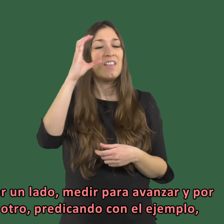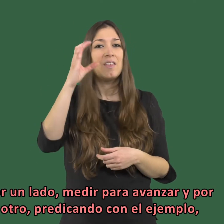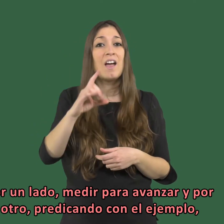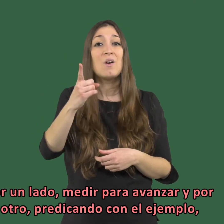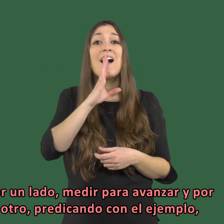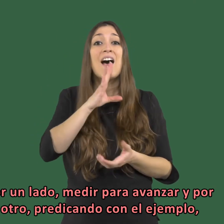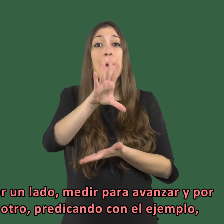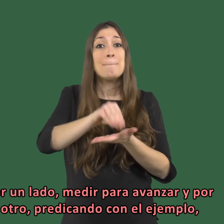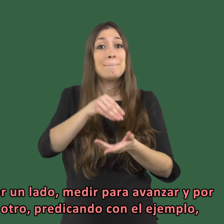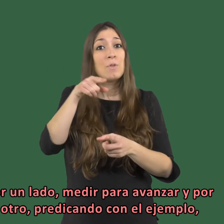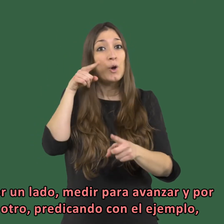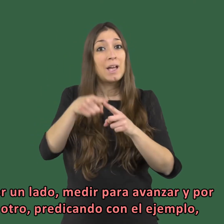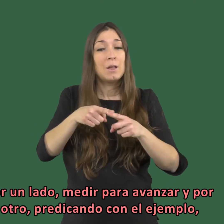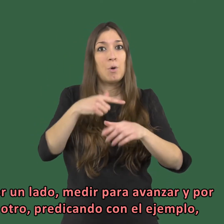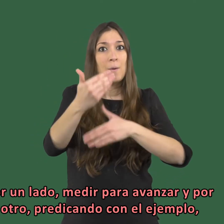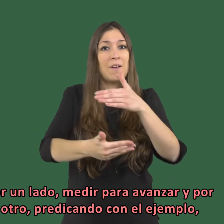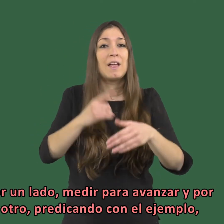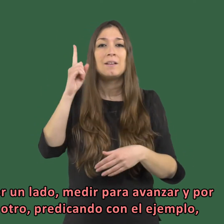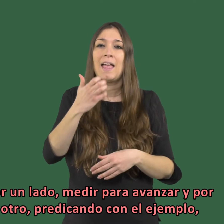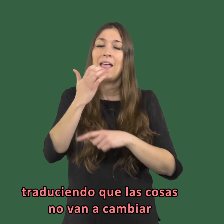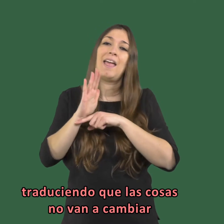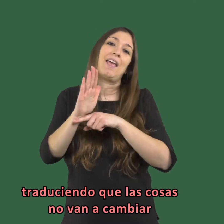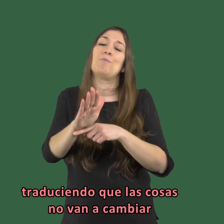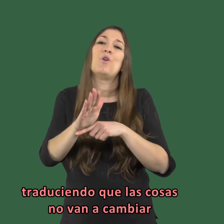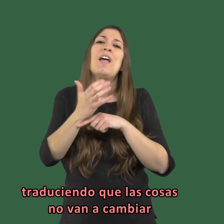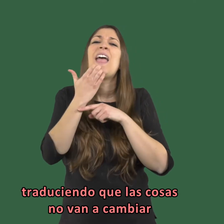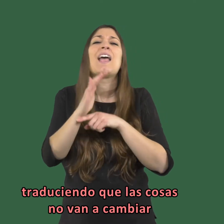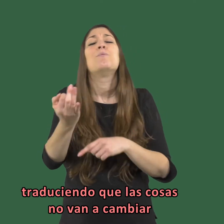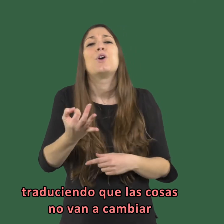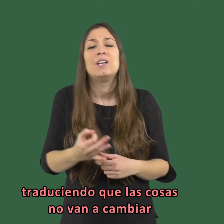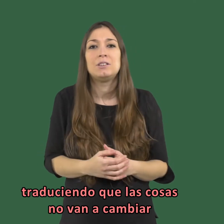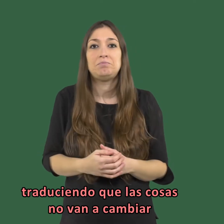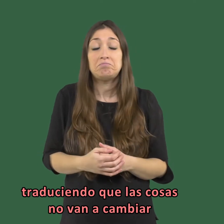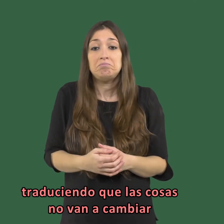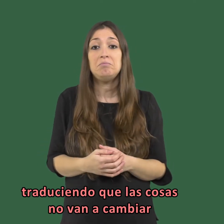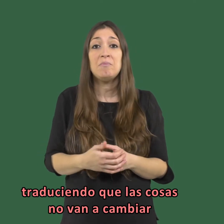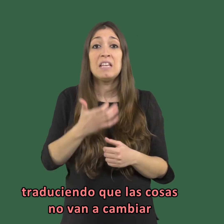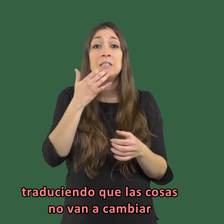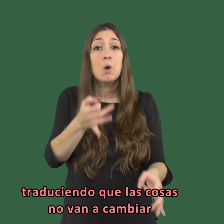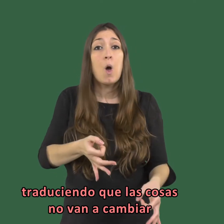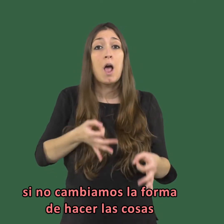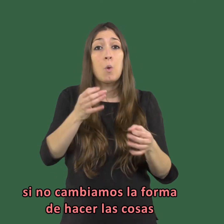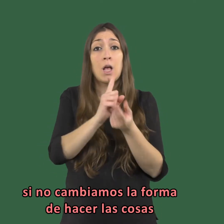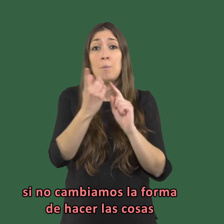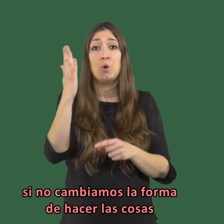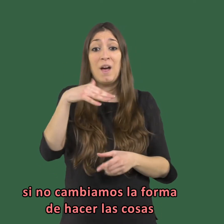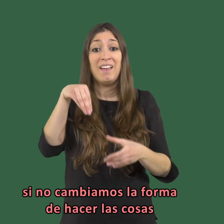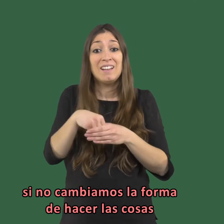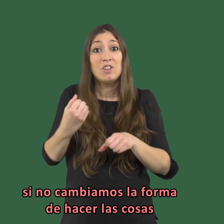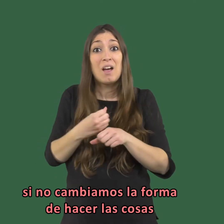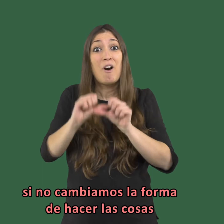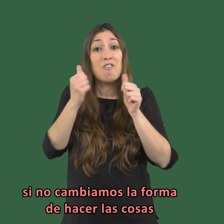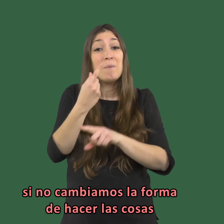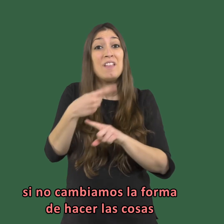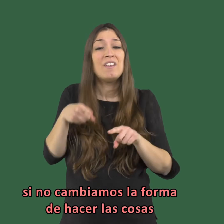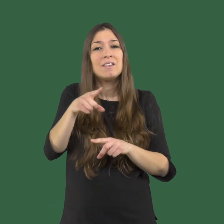un lado, el medir para avanzar y por otro, predicando con el ejemplo, traduciendo que las cosas no van a cambiar si no cambiamos la forma de hacer